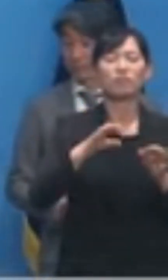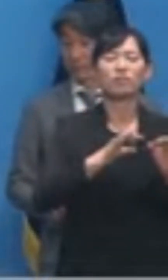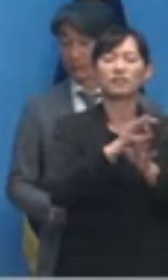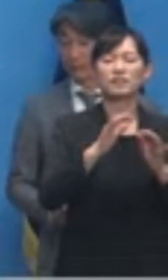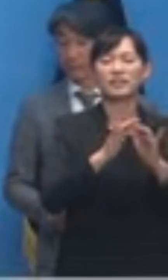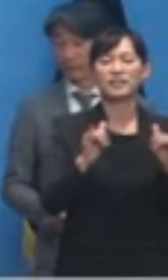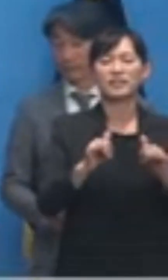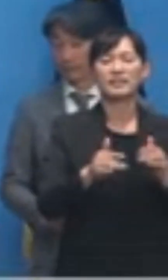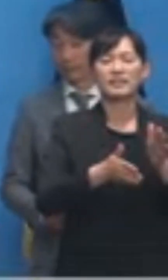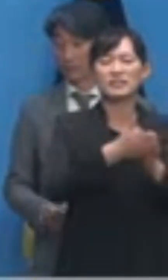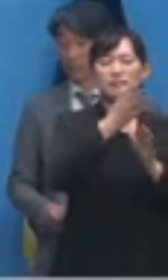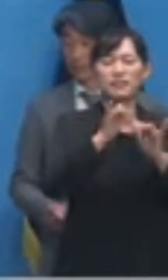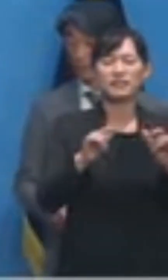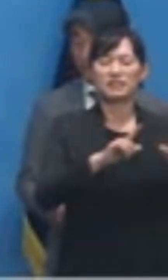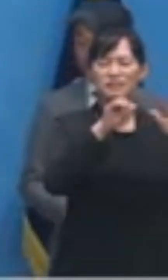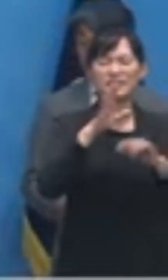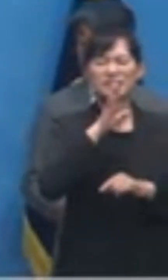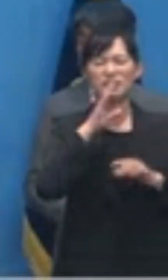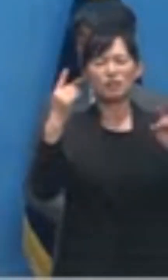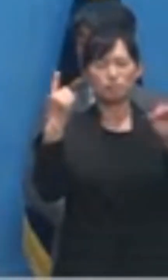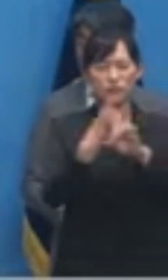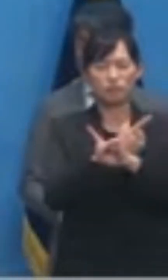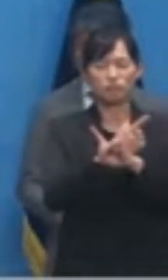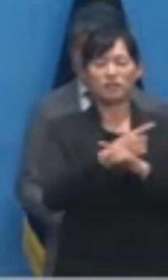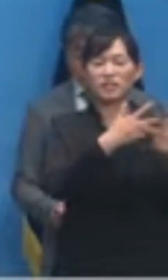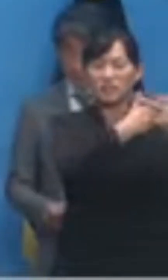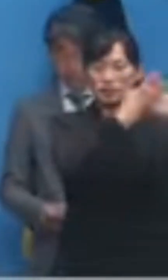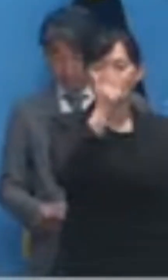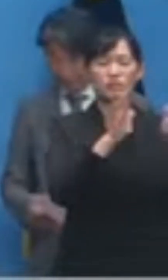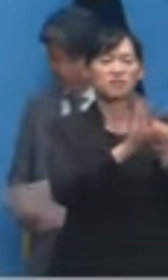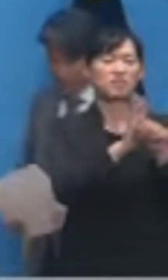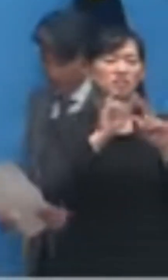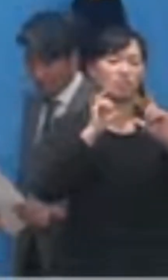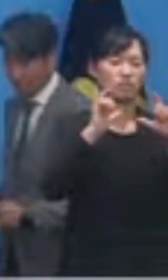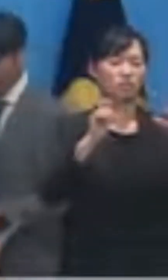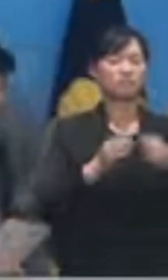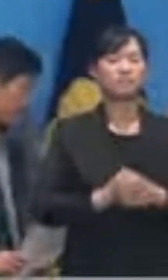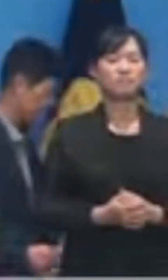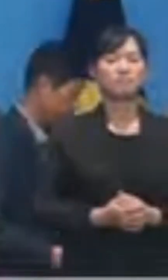삶을 진짜 바꿀 이재명 후보 지지선 참가자 활동.